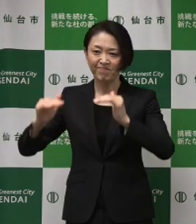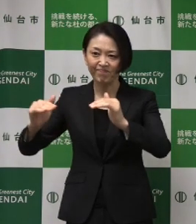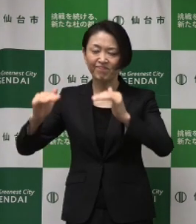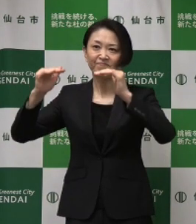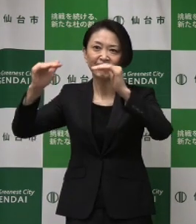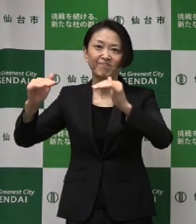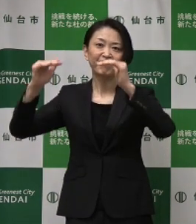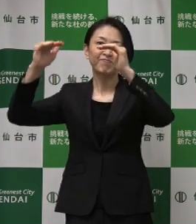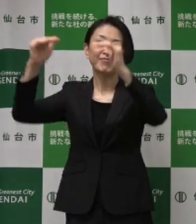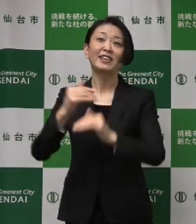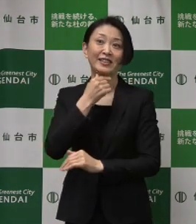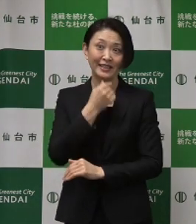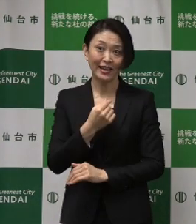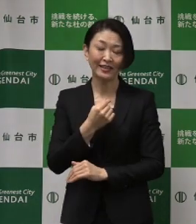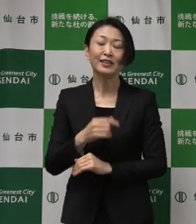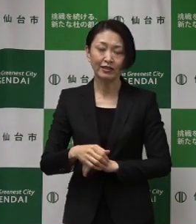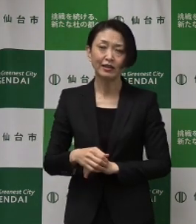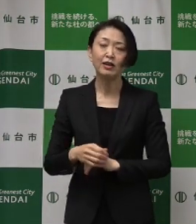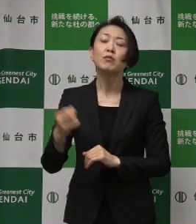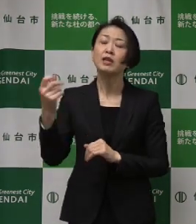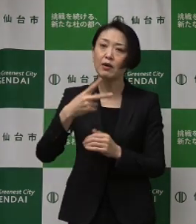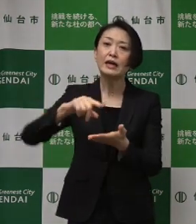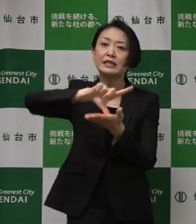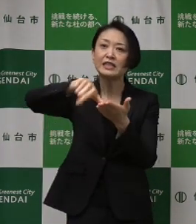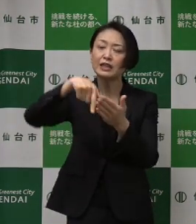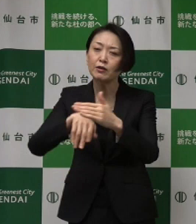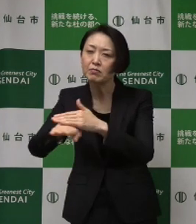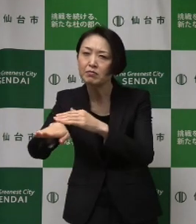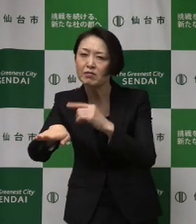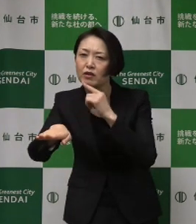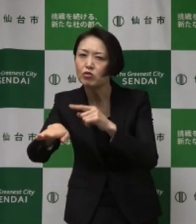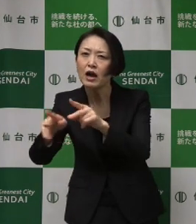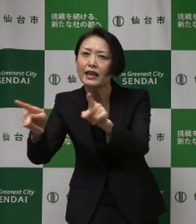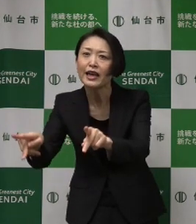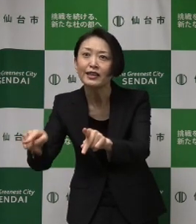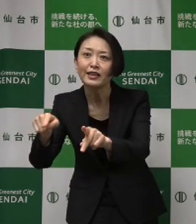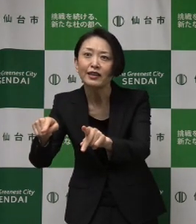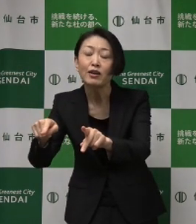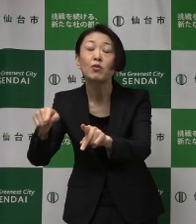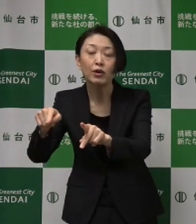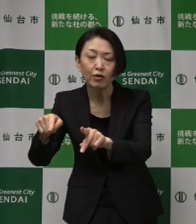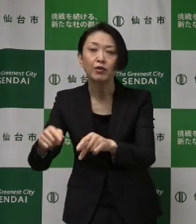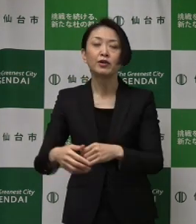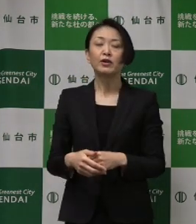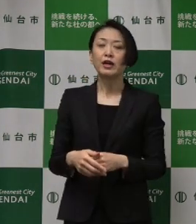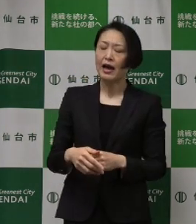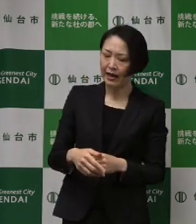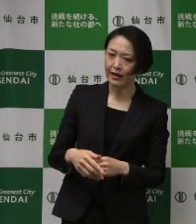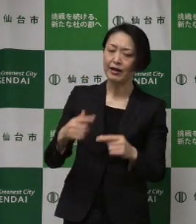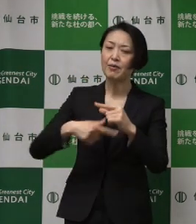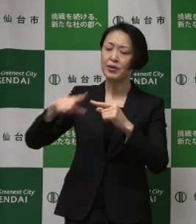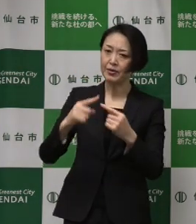あるいは地域に眠っている課題をですね、一般の皆さんたちがここをこういうふうに